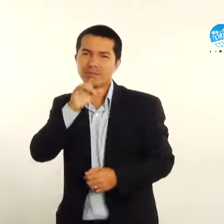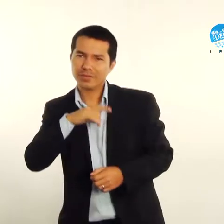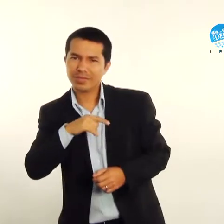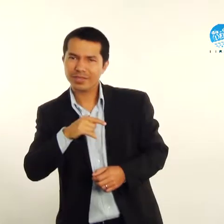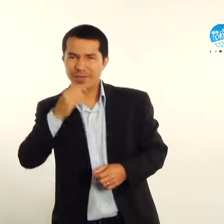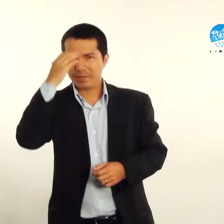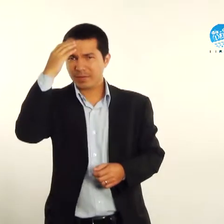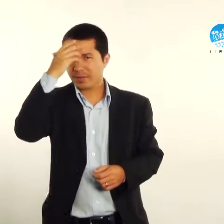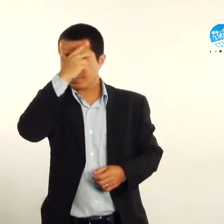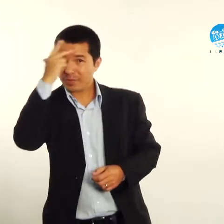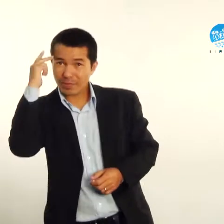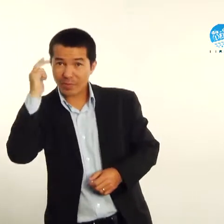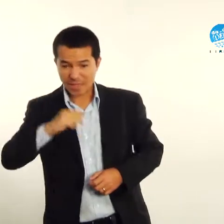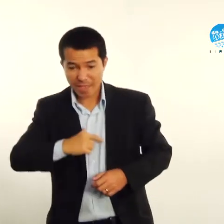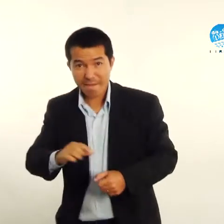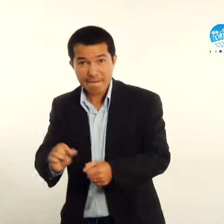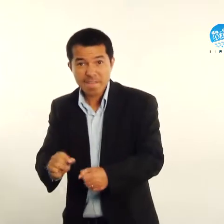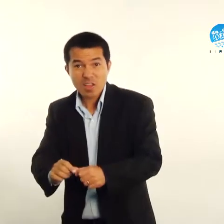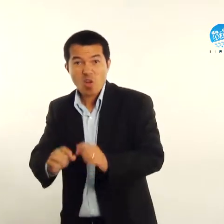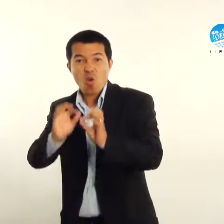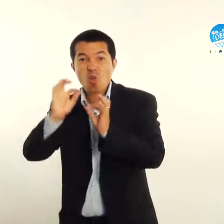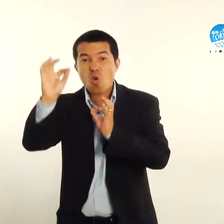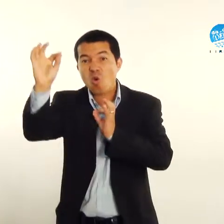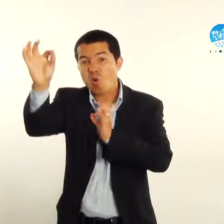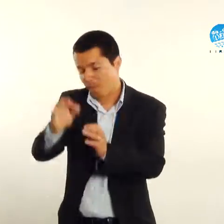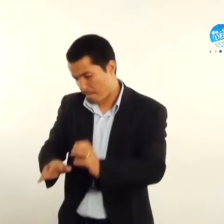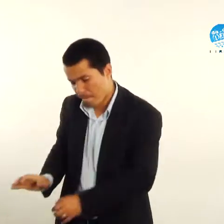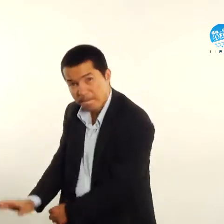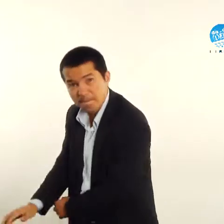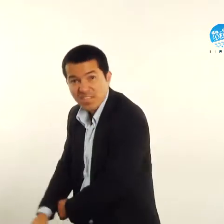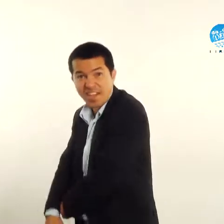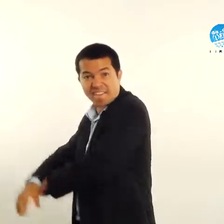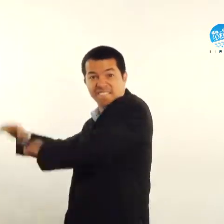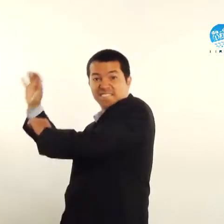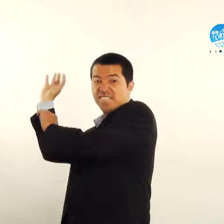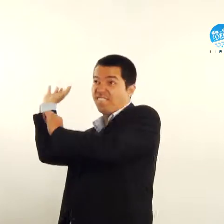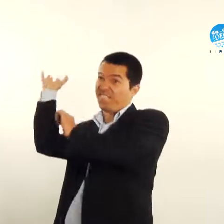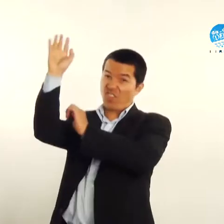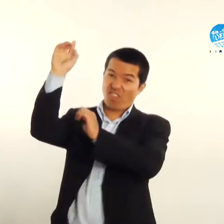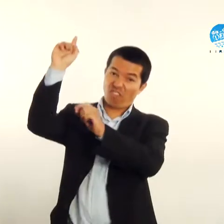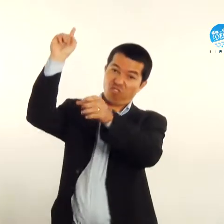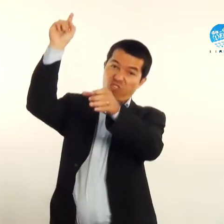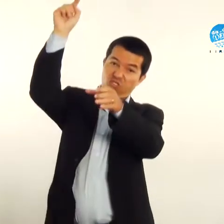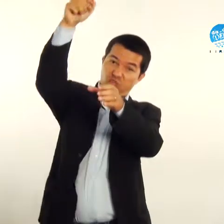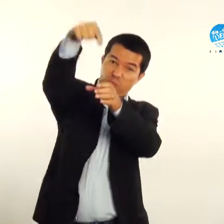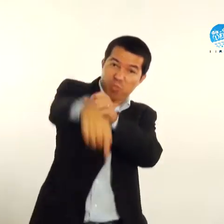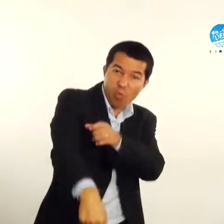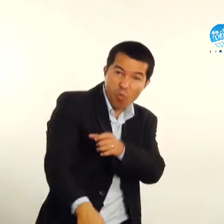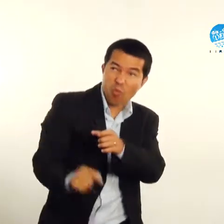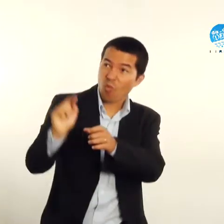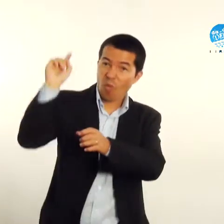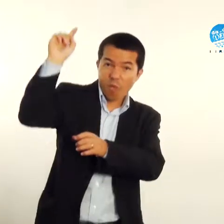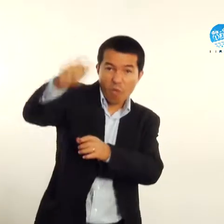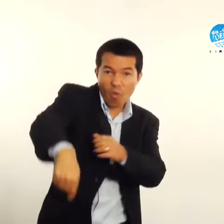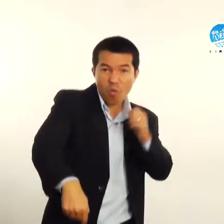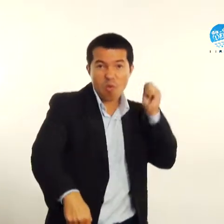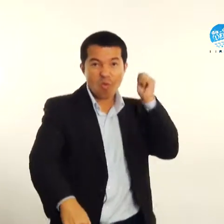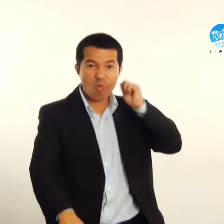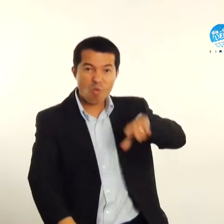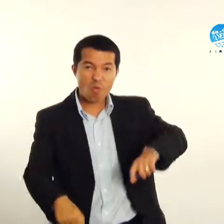faz cesta do garrafão do outro lado. Chega e todas caem.